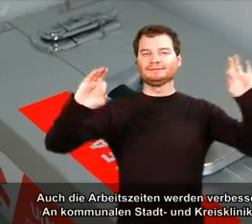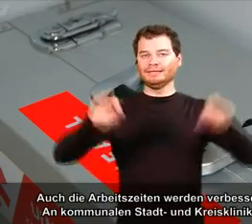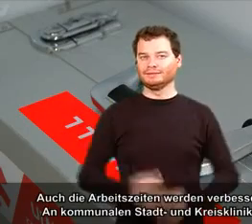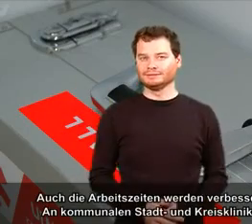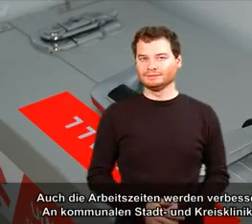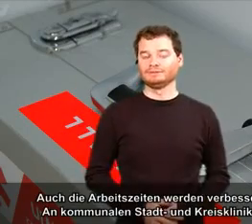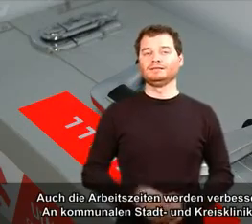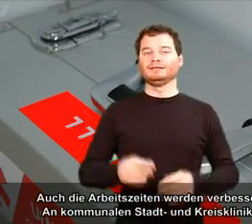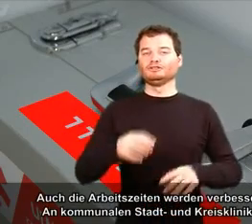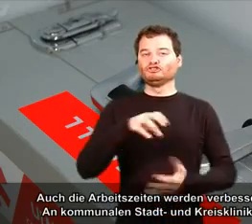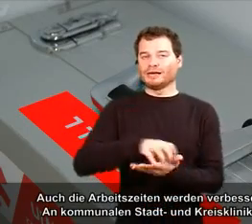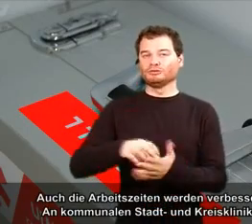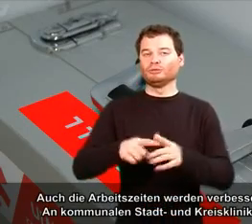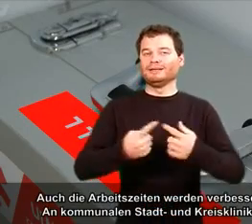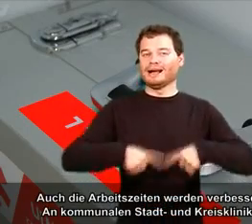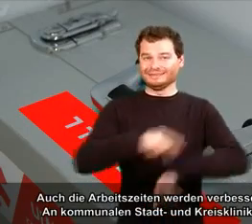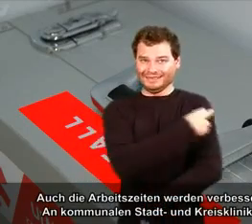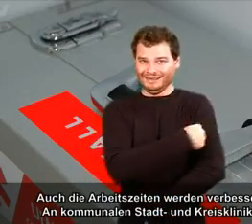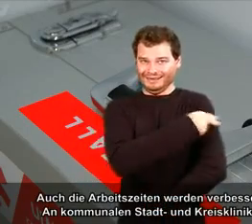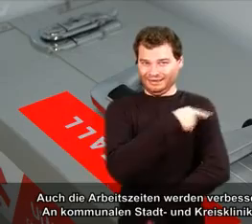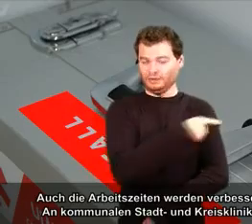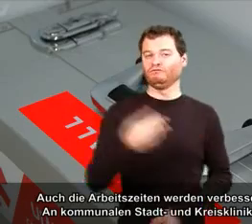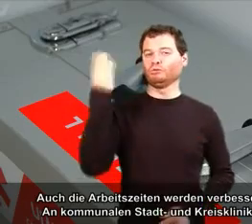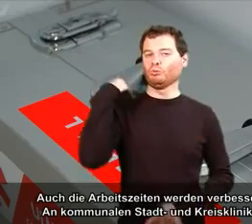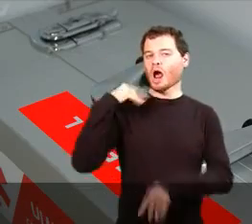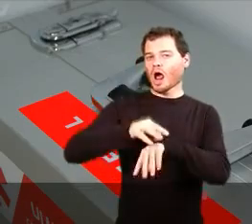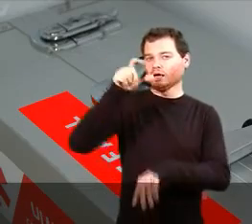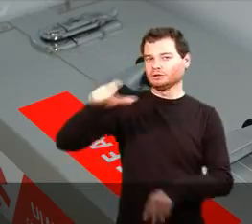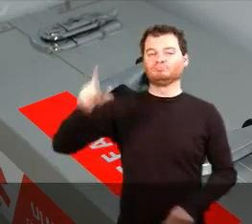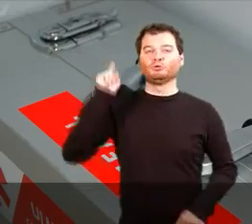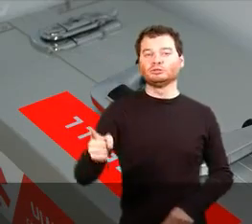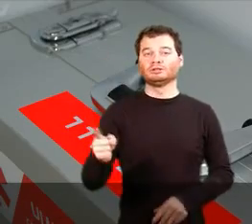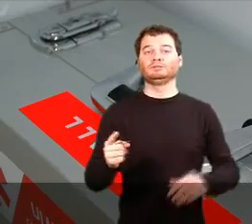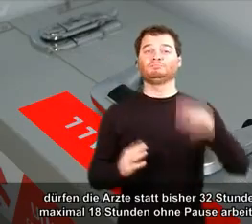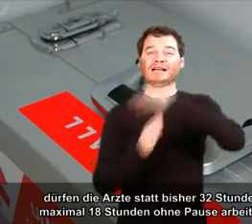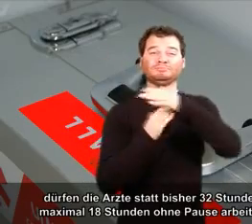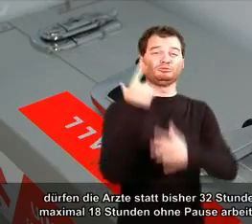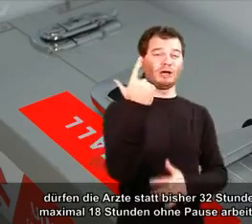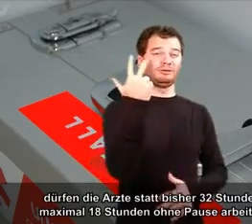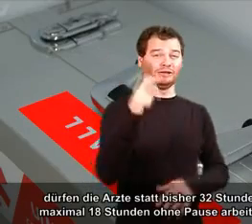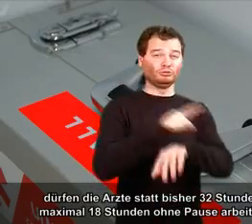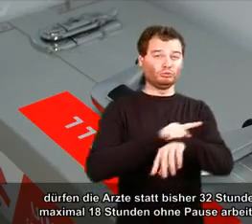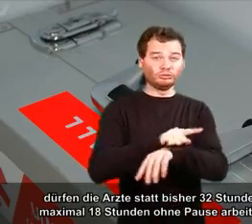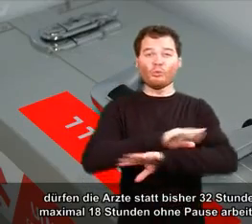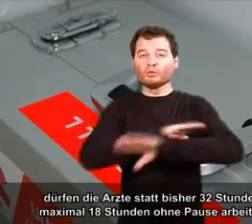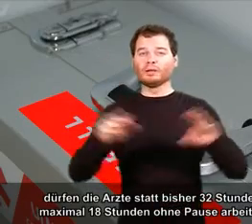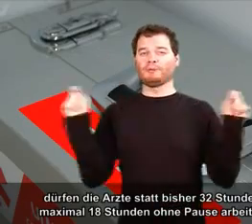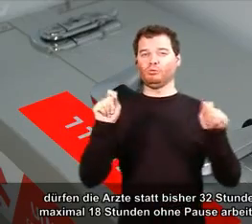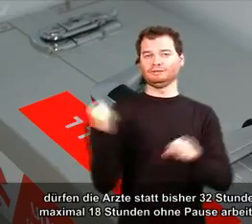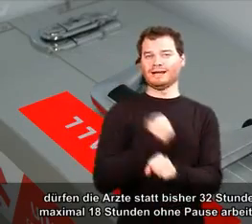Auch die Arbeitszeiten werden verbessert. An kommunalen Stadt- und Kreiskliniken dürfen die Ärzte statt bisher 32 Stunden